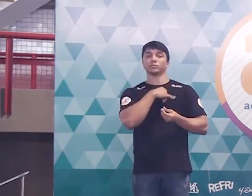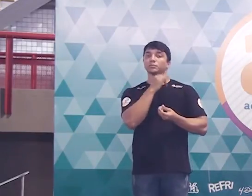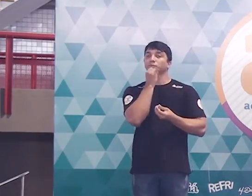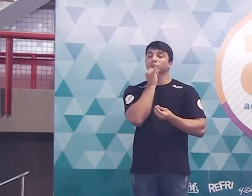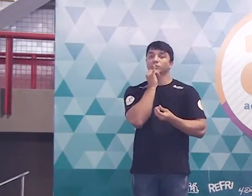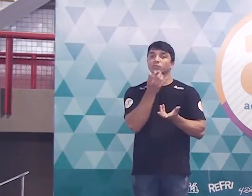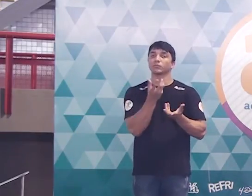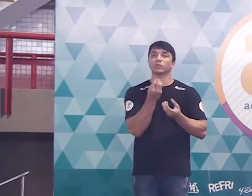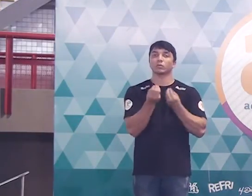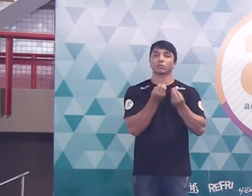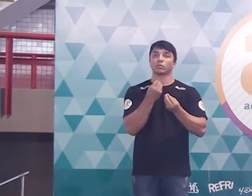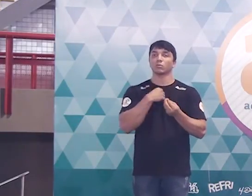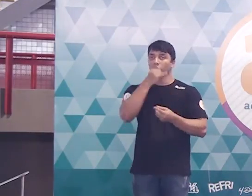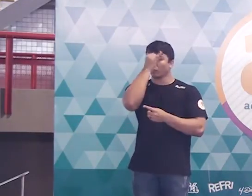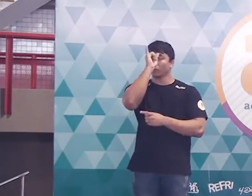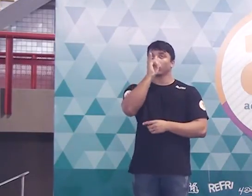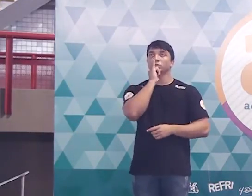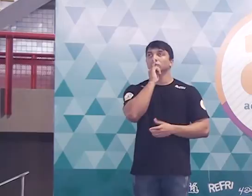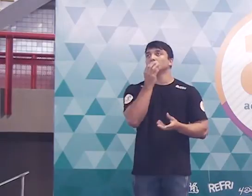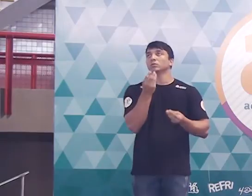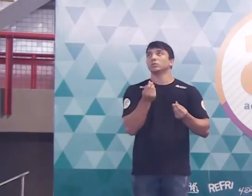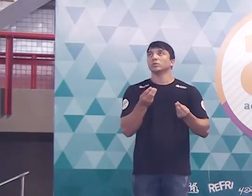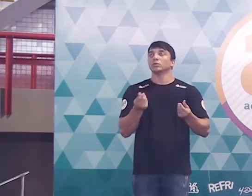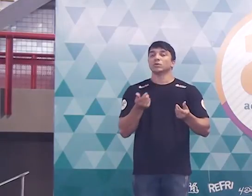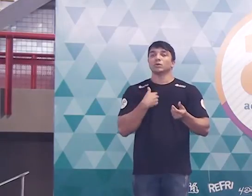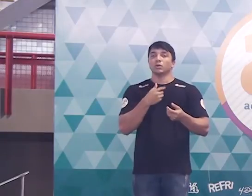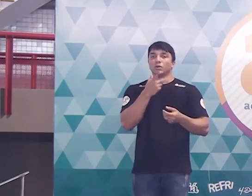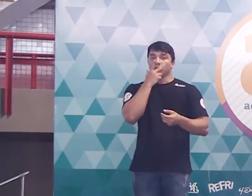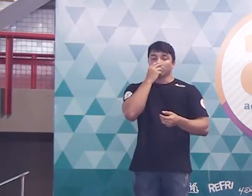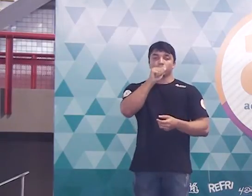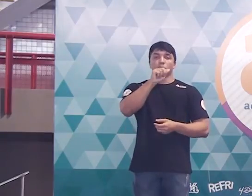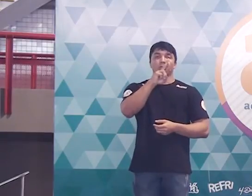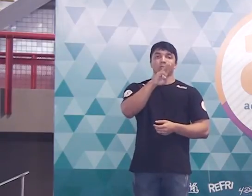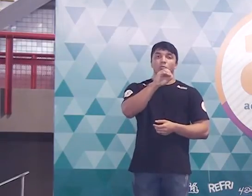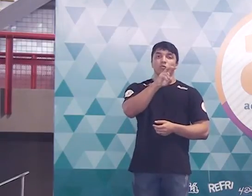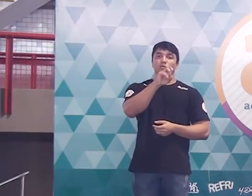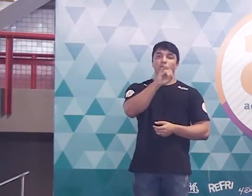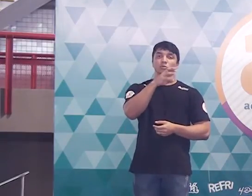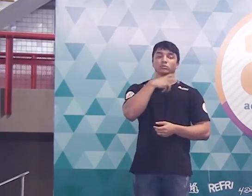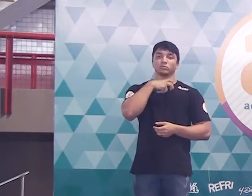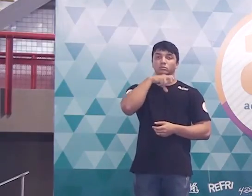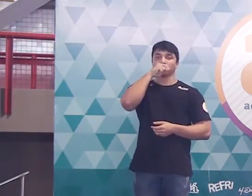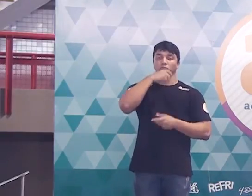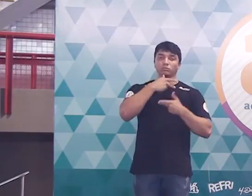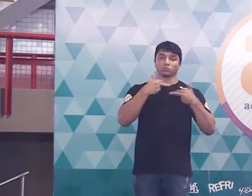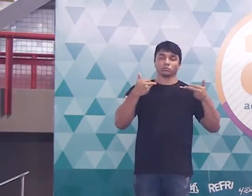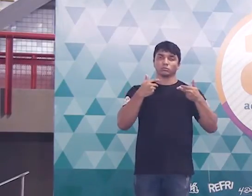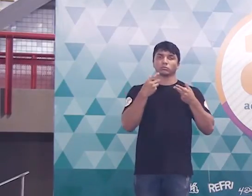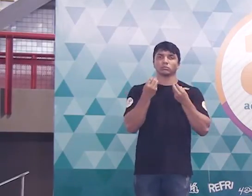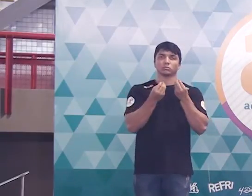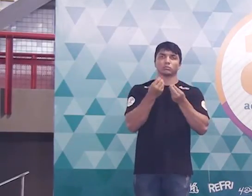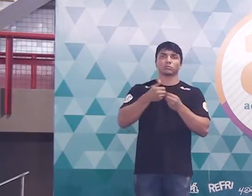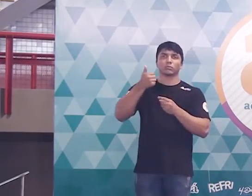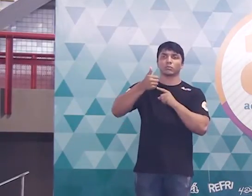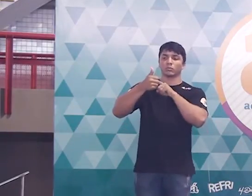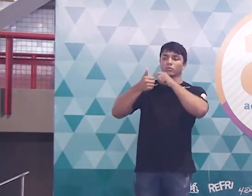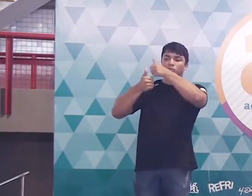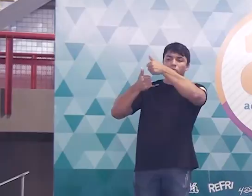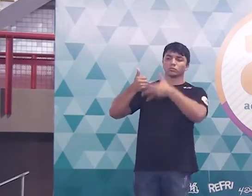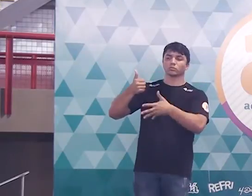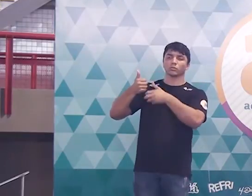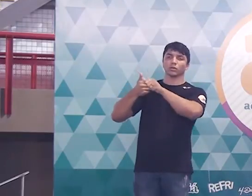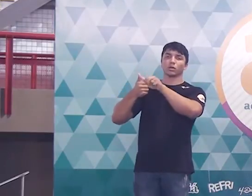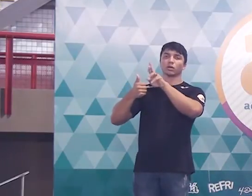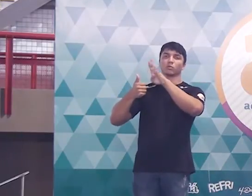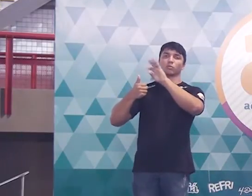fazer para evitar, por exemplo, as arboviroses? Aí tu diz, primeiro, professor, você tem que me dizer o que é